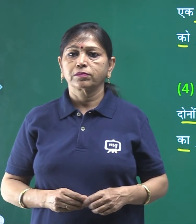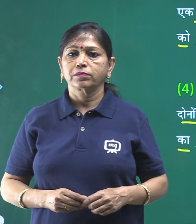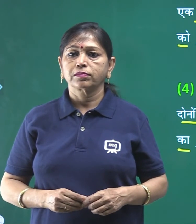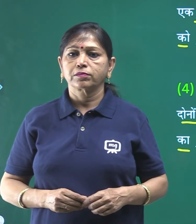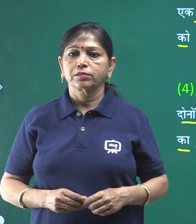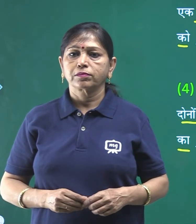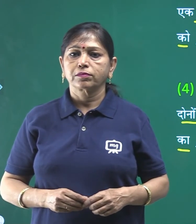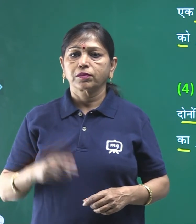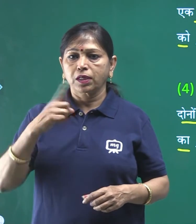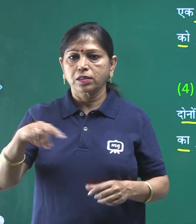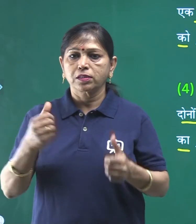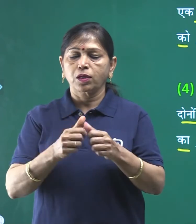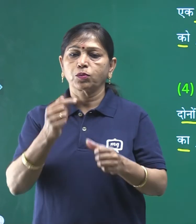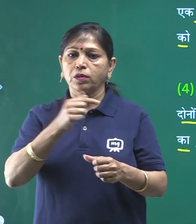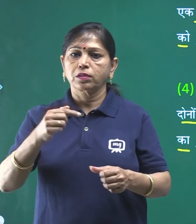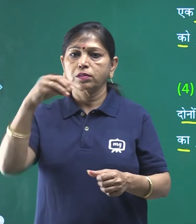सही ऑप्शन रिक्त स्थान में लिखेंगे।